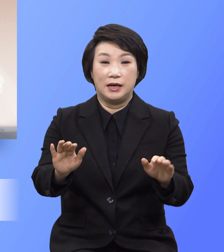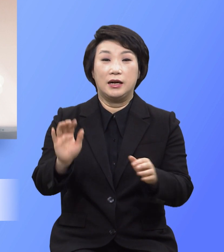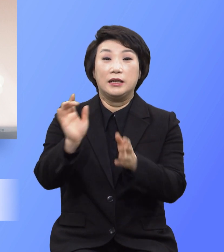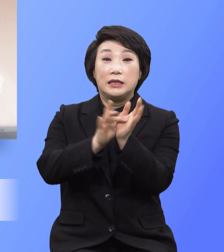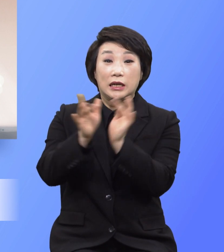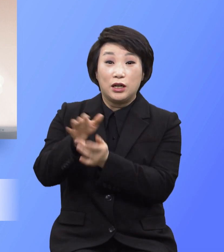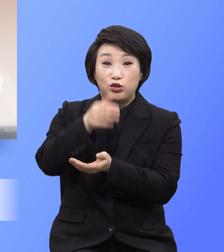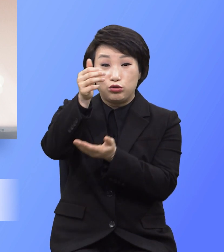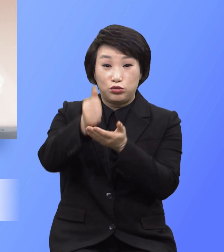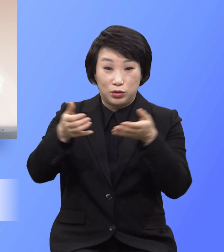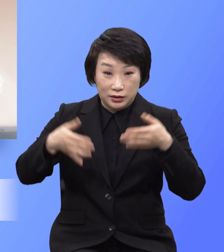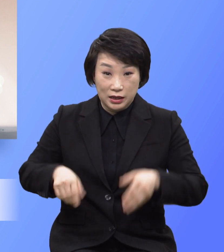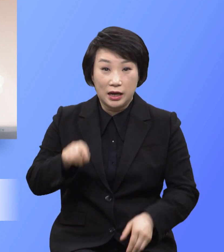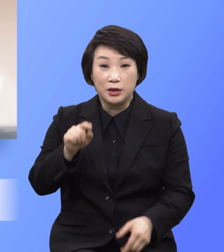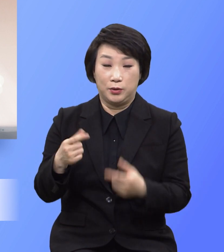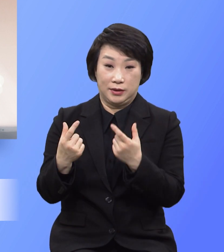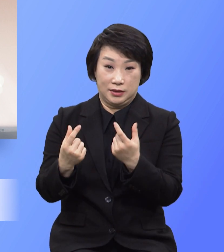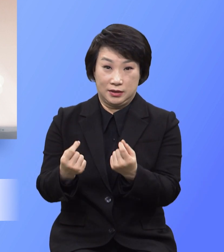시작.